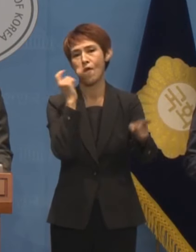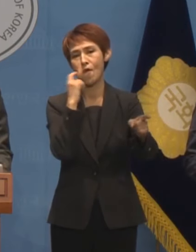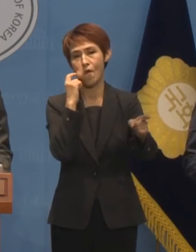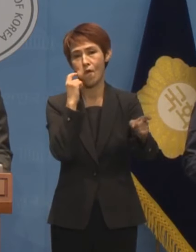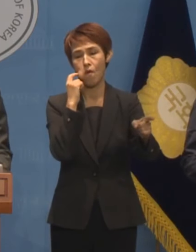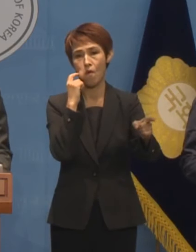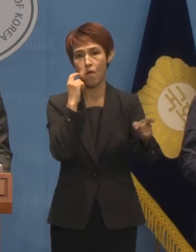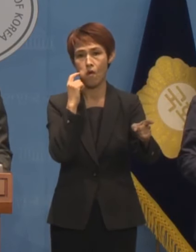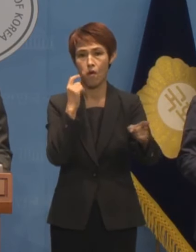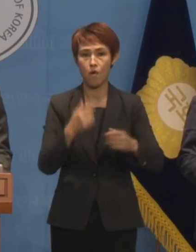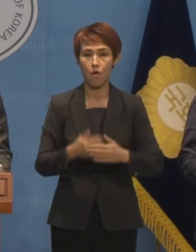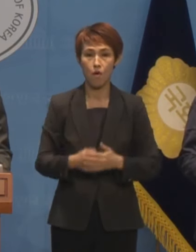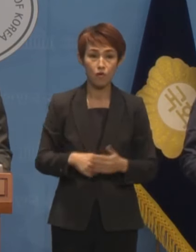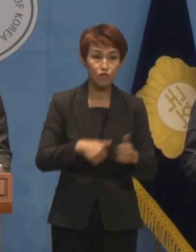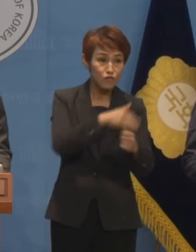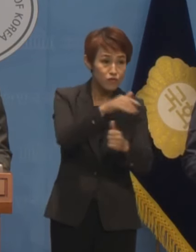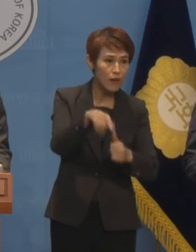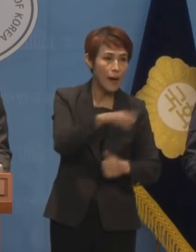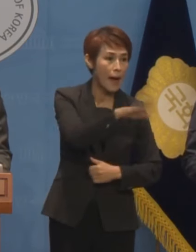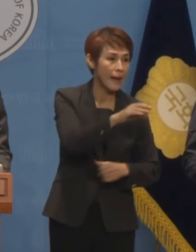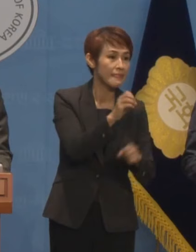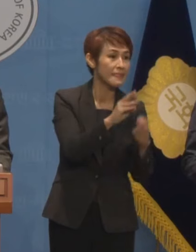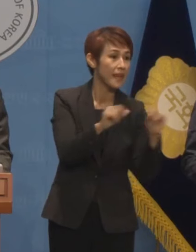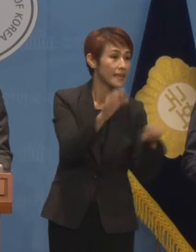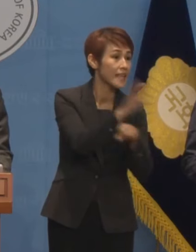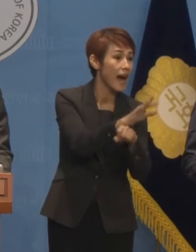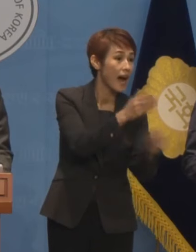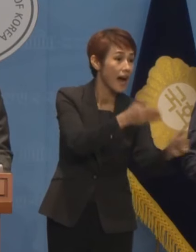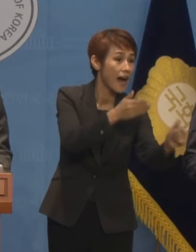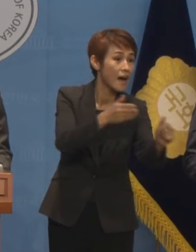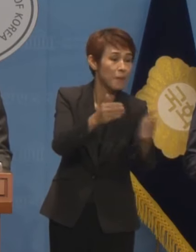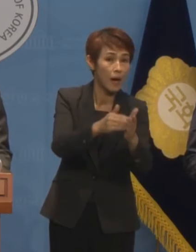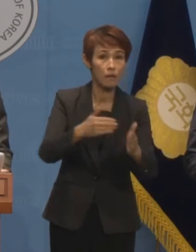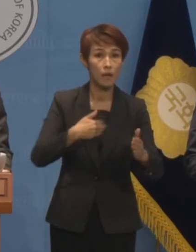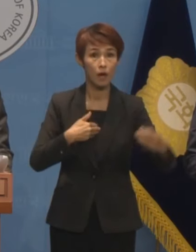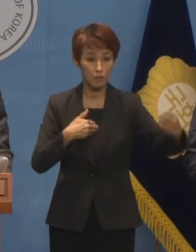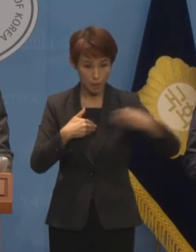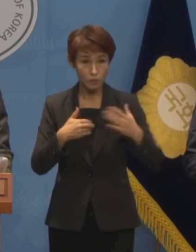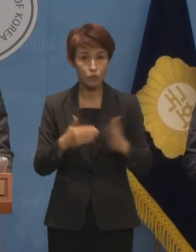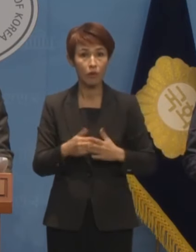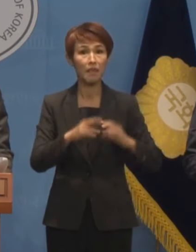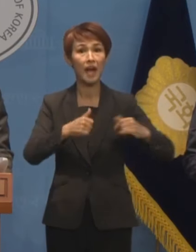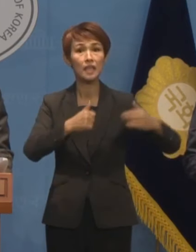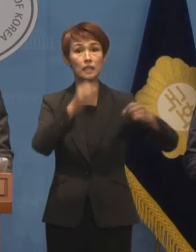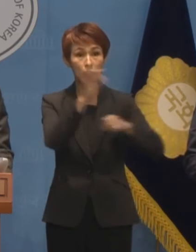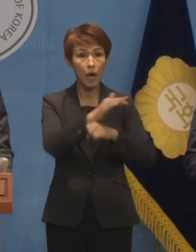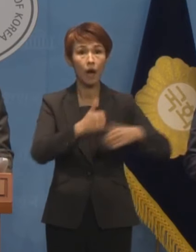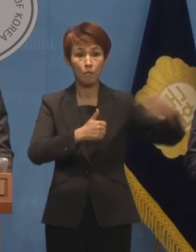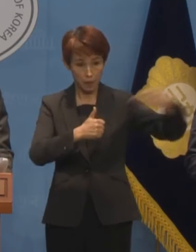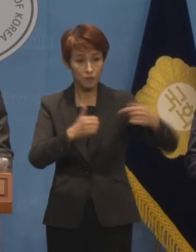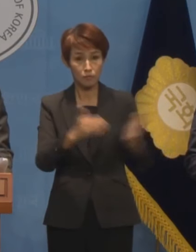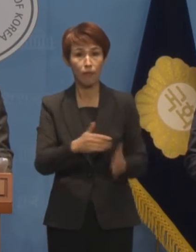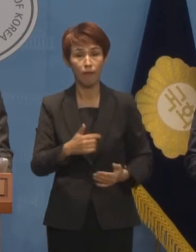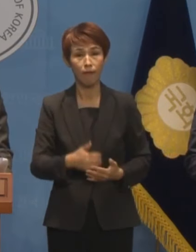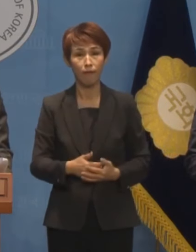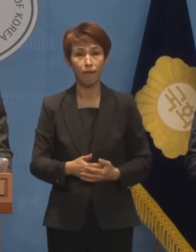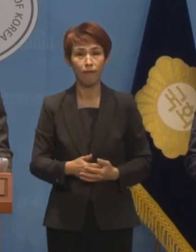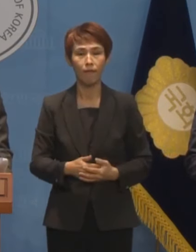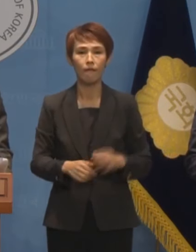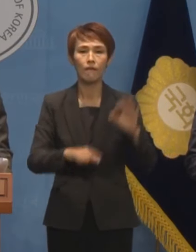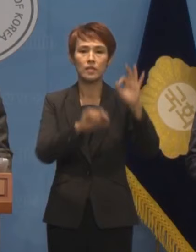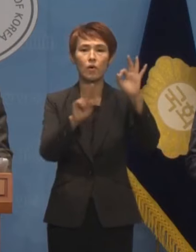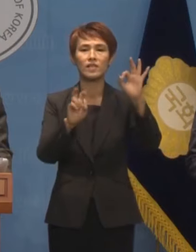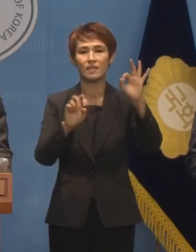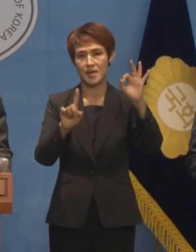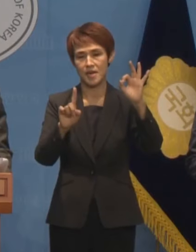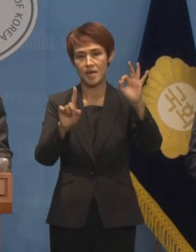주변 사람들한테도 땅을 사라고 권유했습니다. 저한테도 땅을 사라고 했습니다. 올해 10월 21일